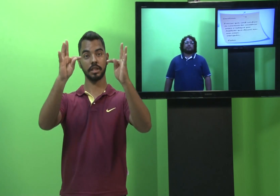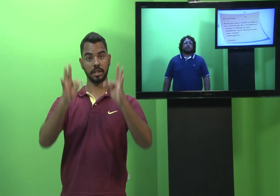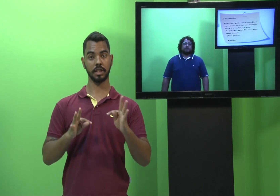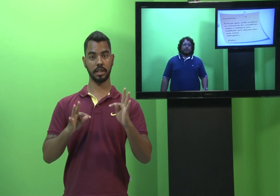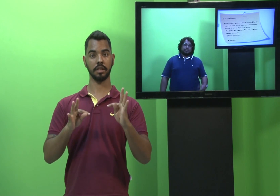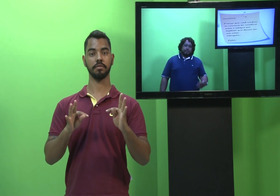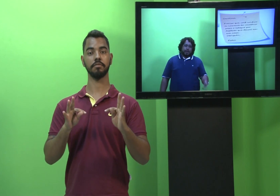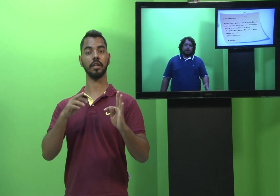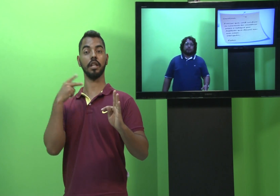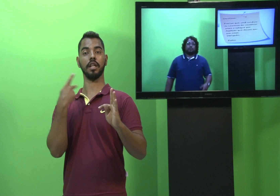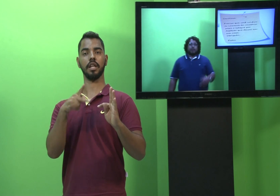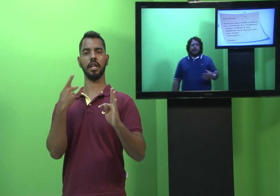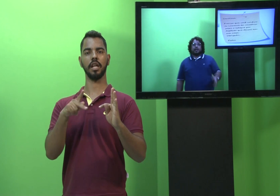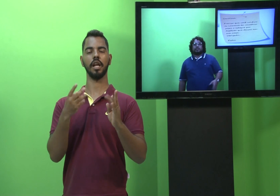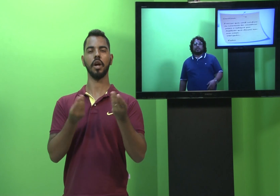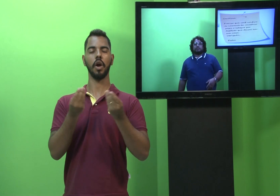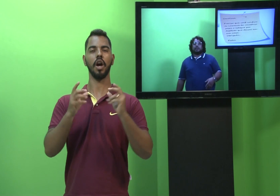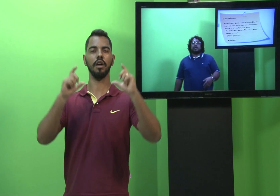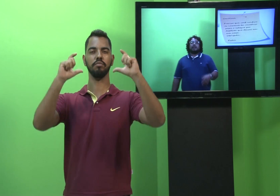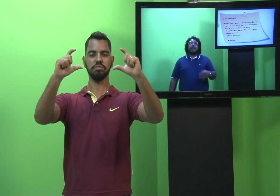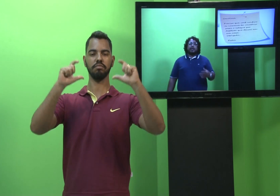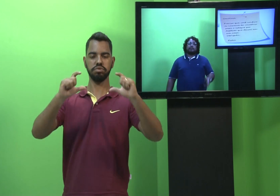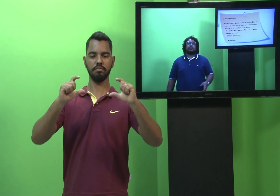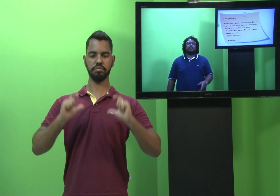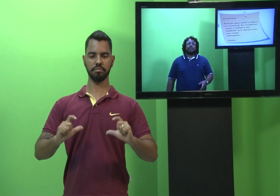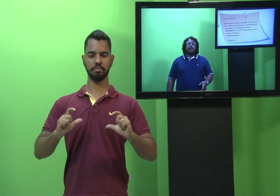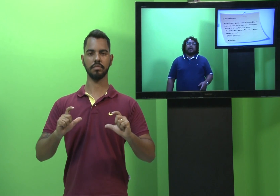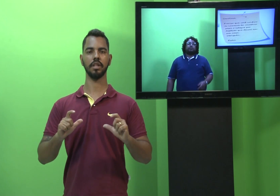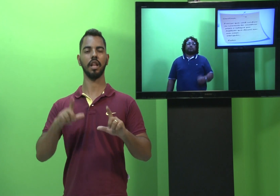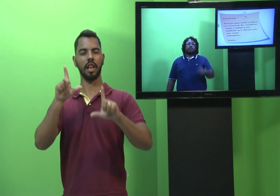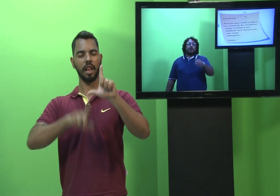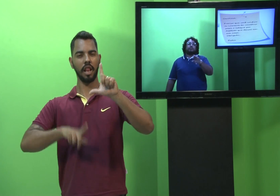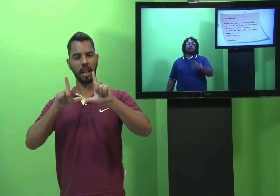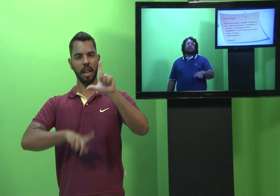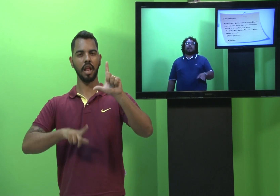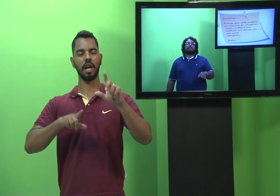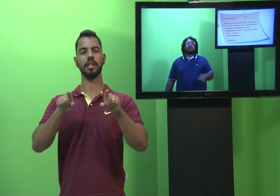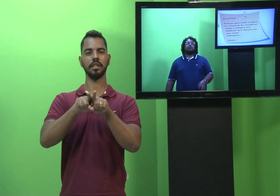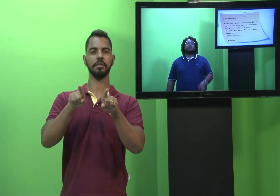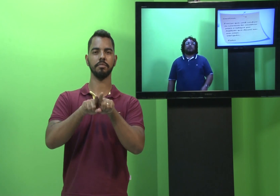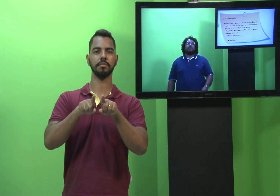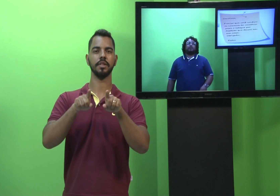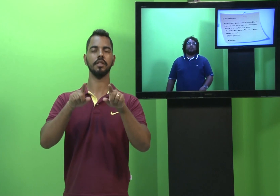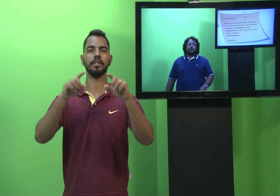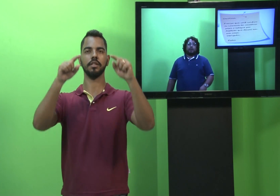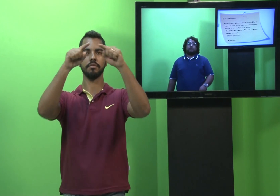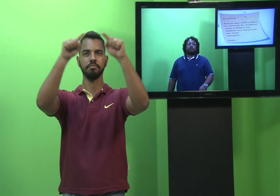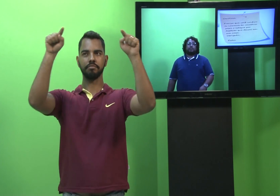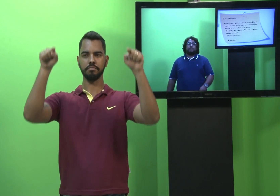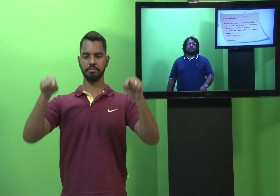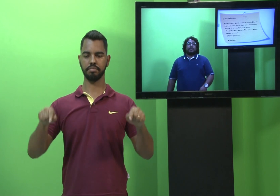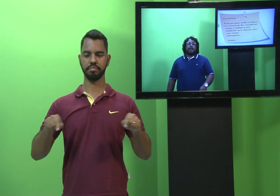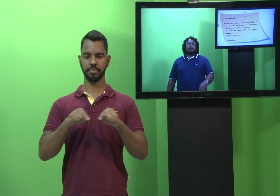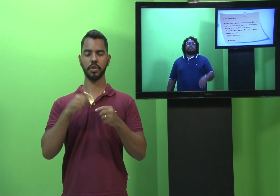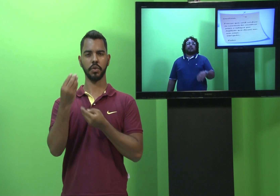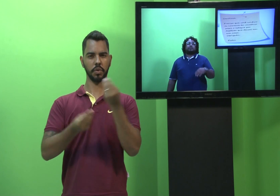compreende espaçamento, margens, letra, é um dos primeiros itens a ser observado pelo leitor. Excessos